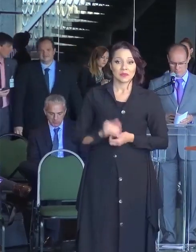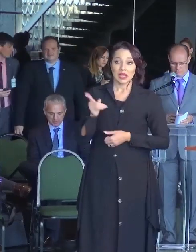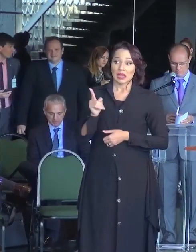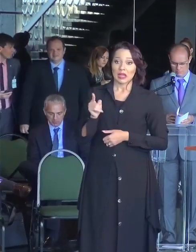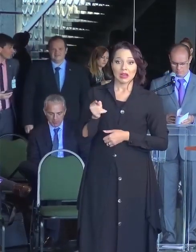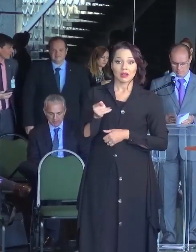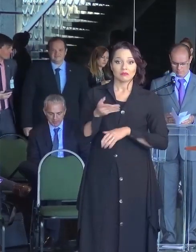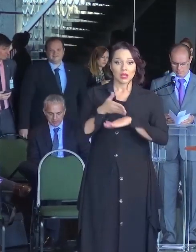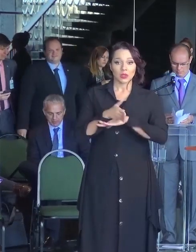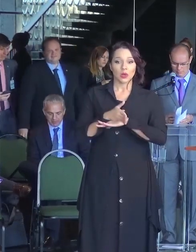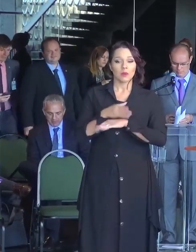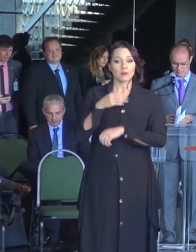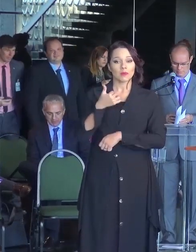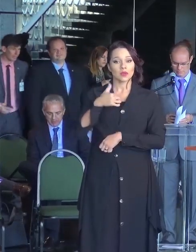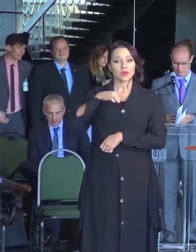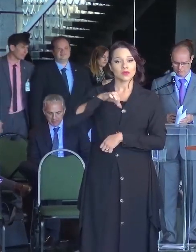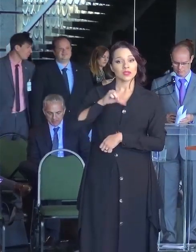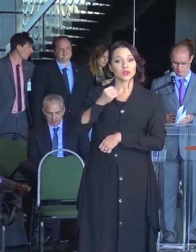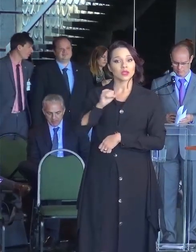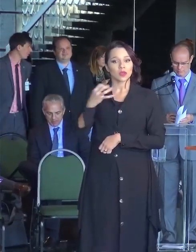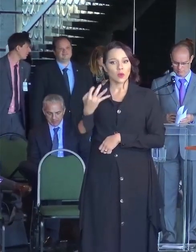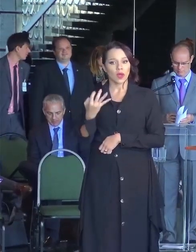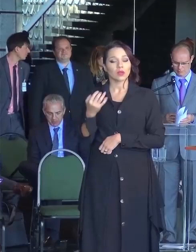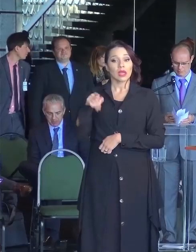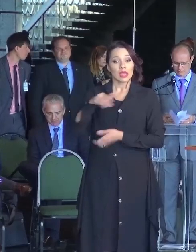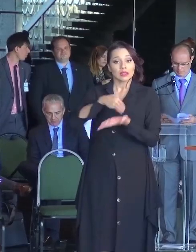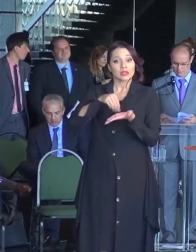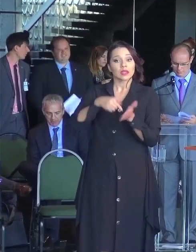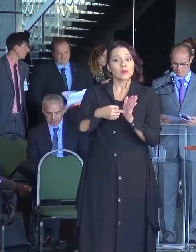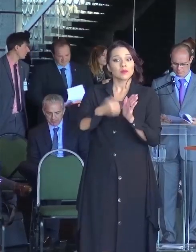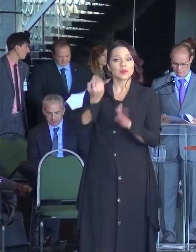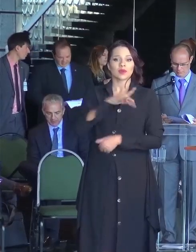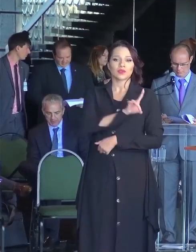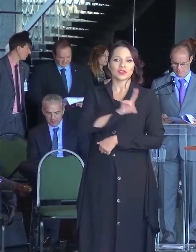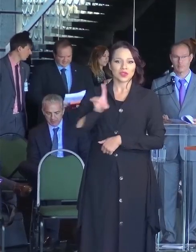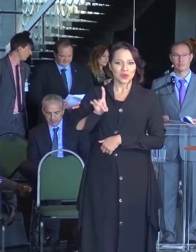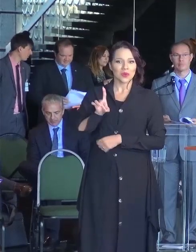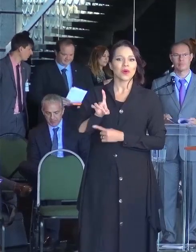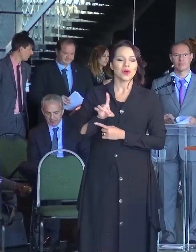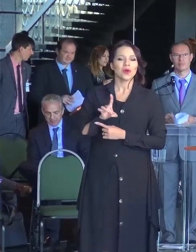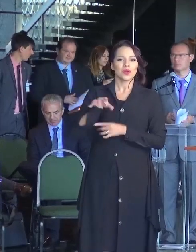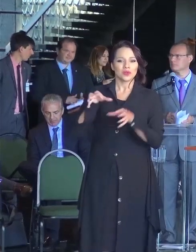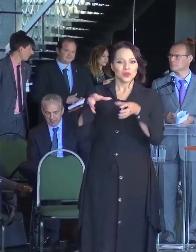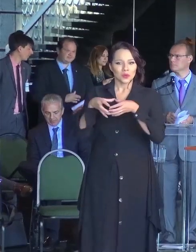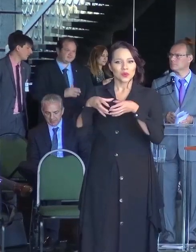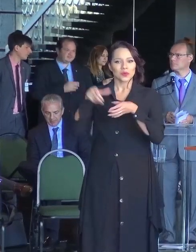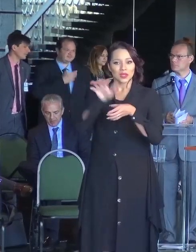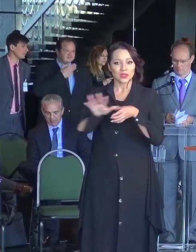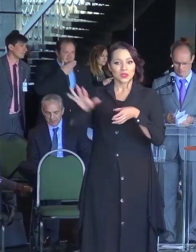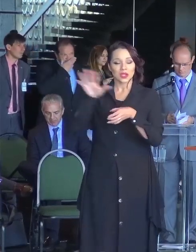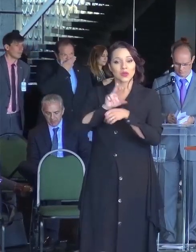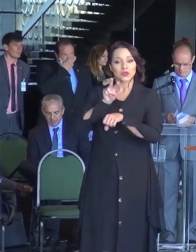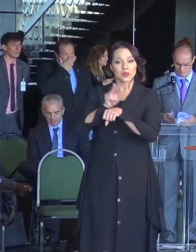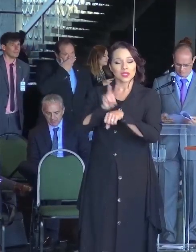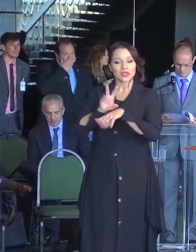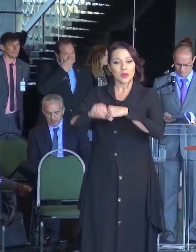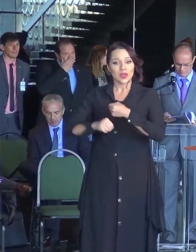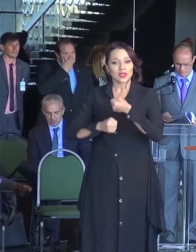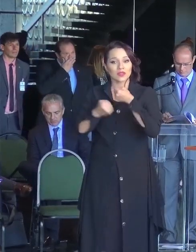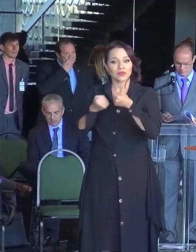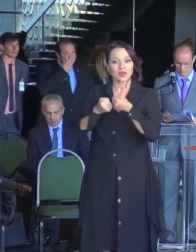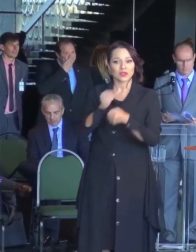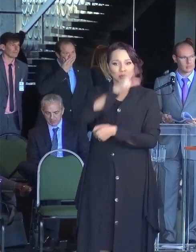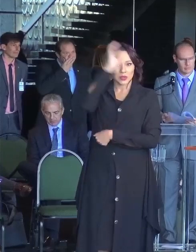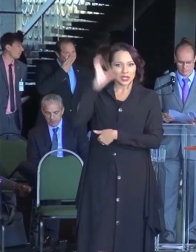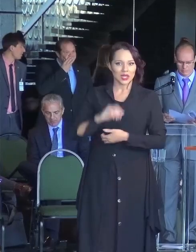aqui em 84, ela foi secretária do primeiro diretor do então Departamento Nacional de Proteção e Defesa